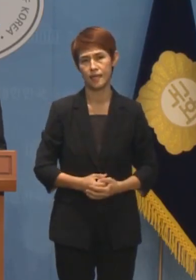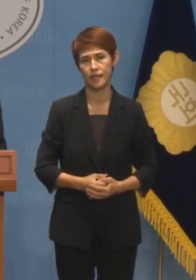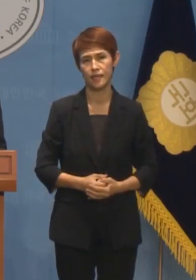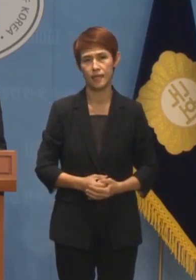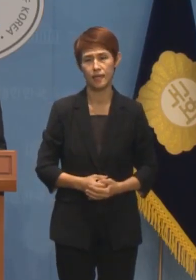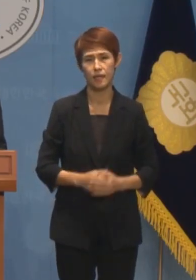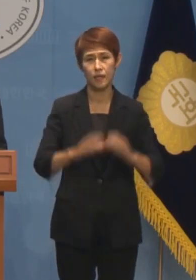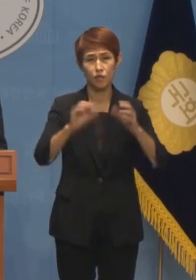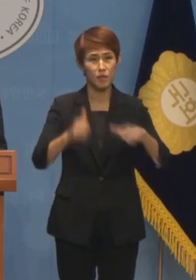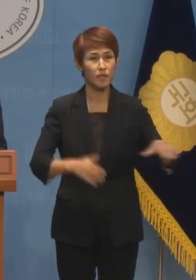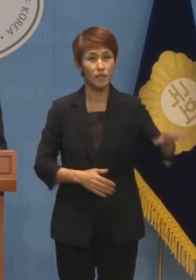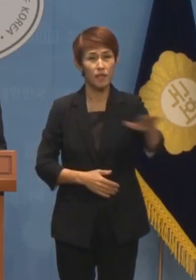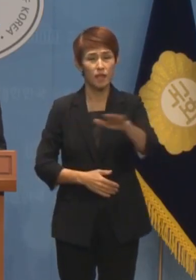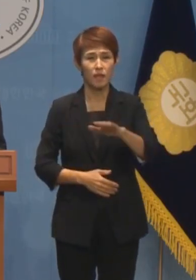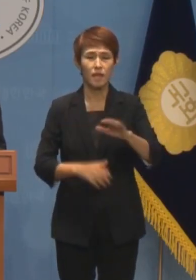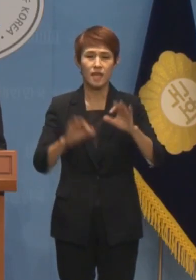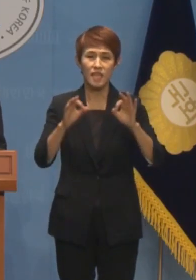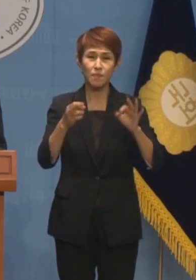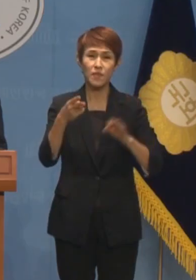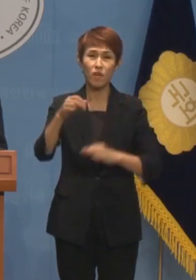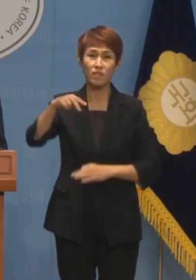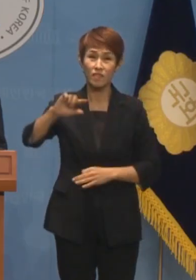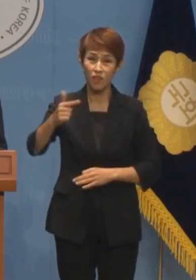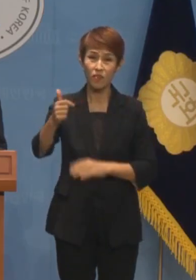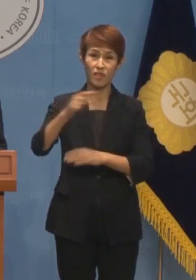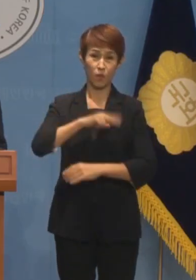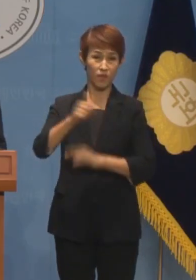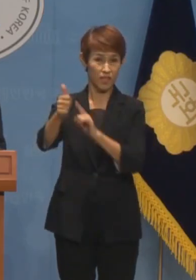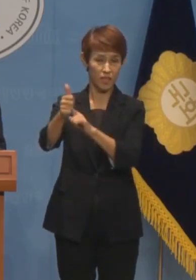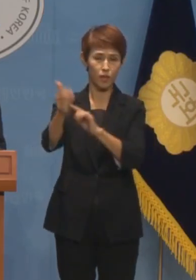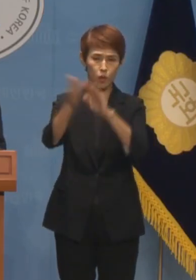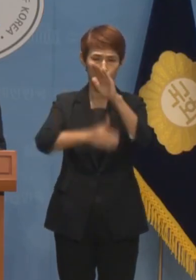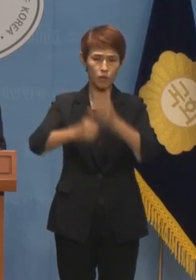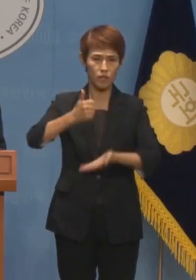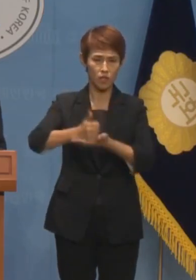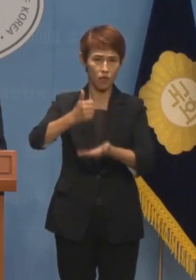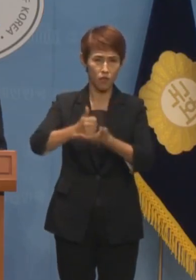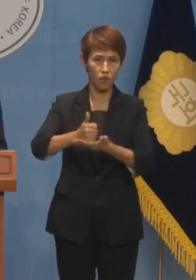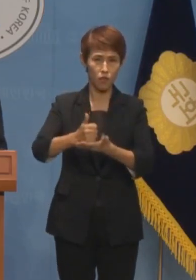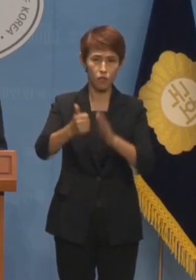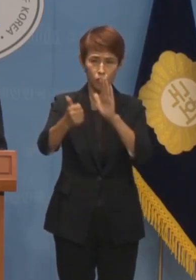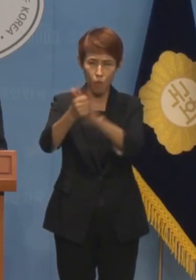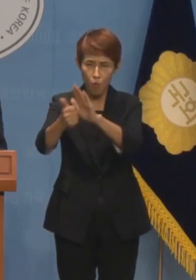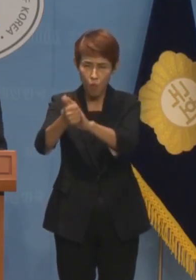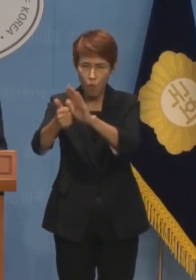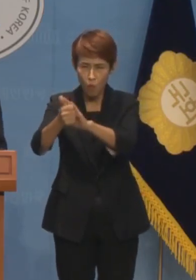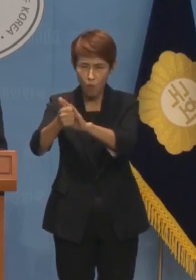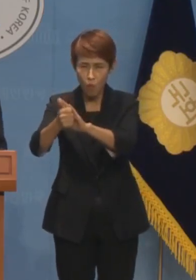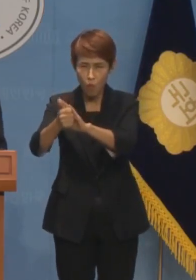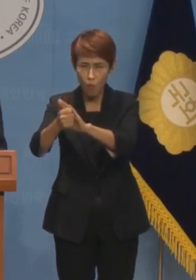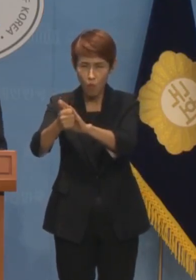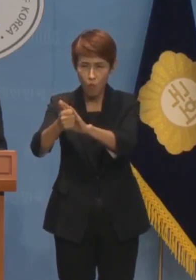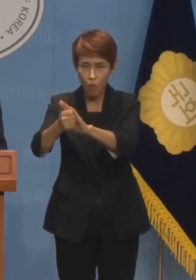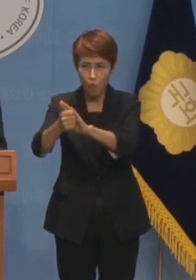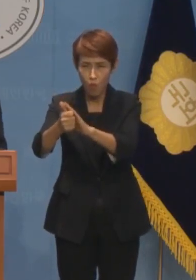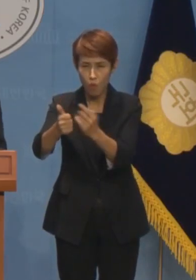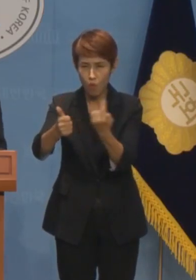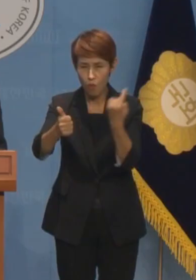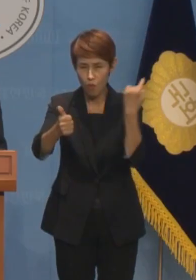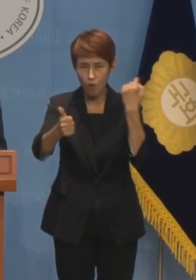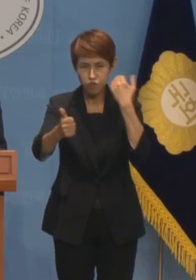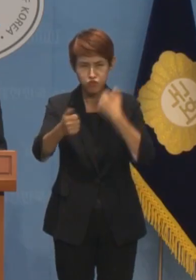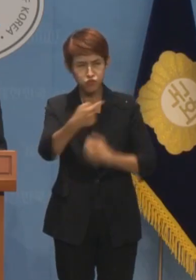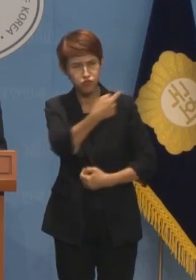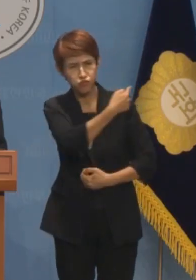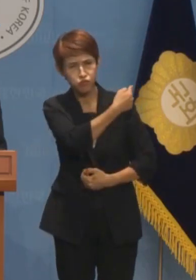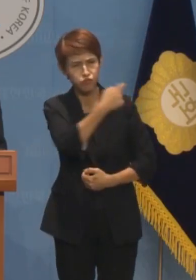국민은 김영선 전 의원이 공천을 받도록 한 힘이 배경이 누구인지 묻고